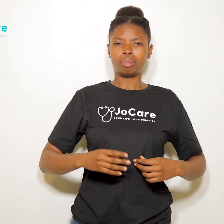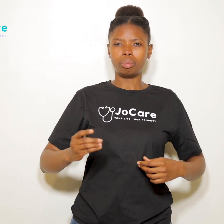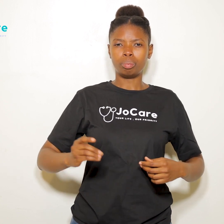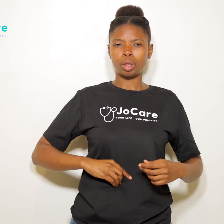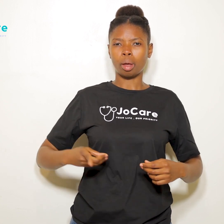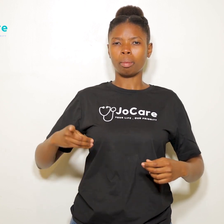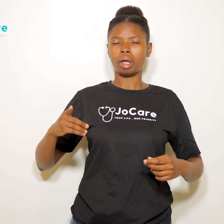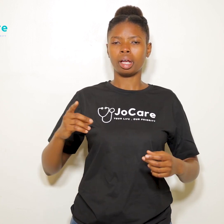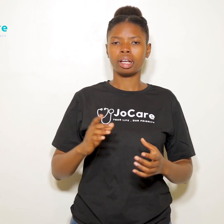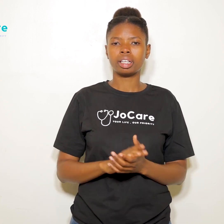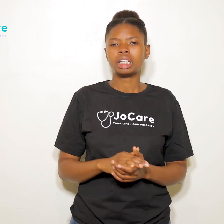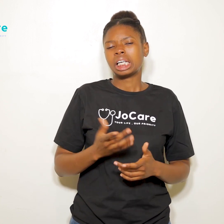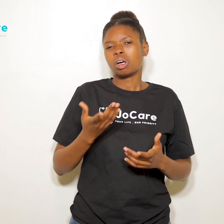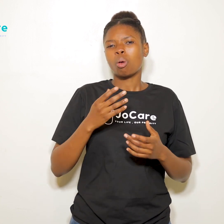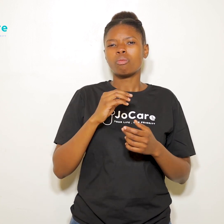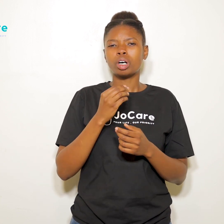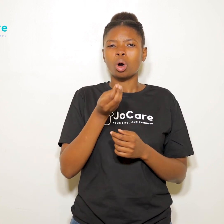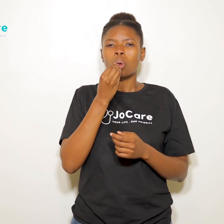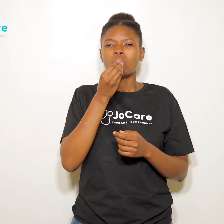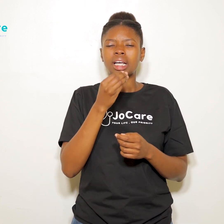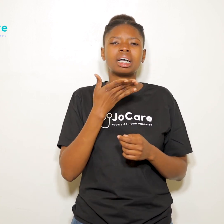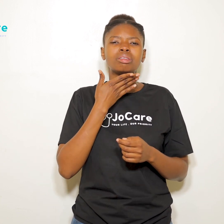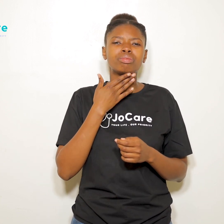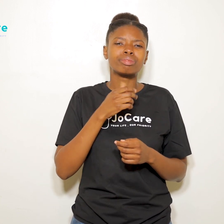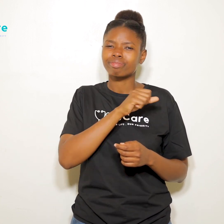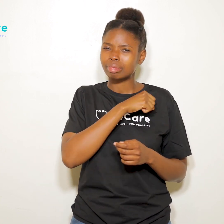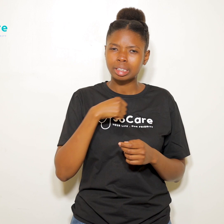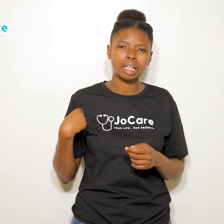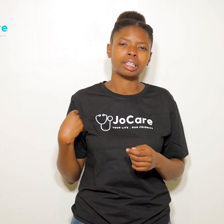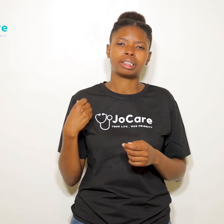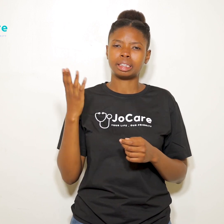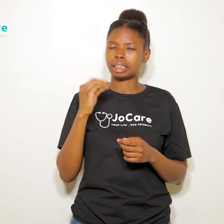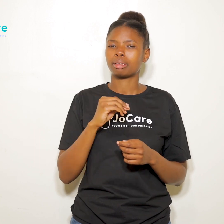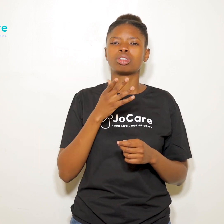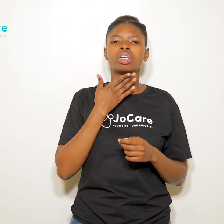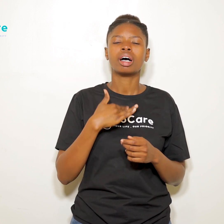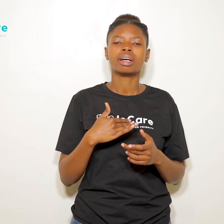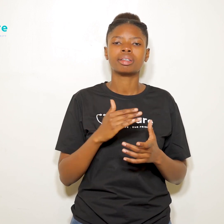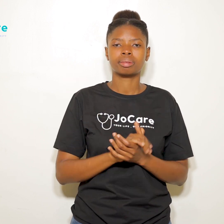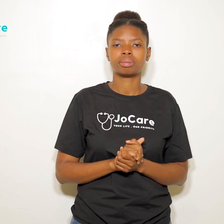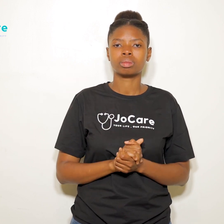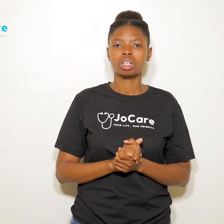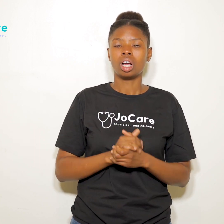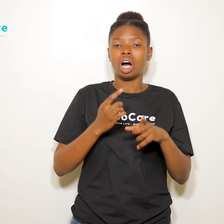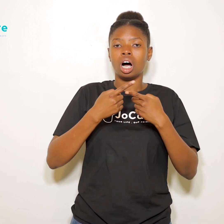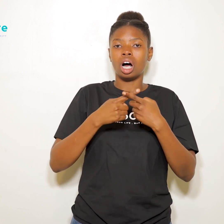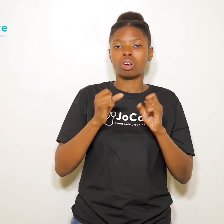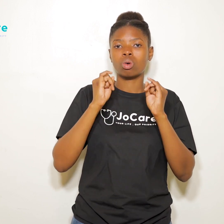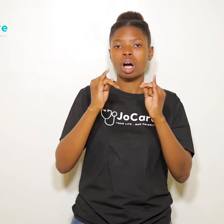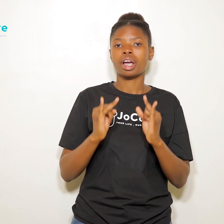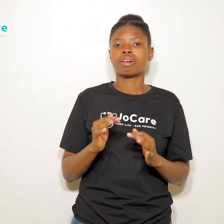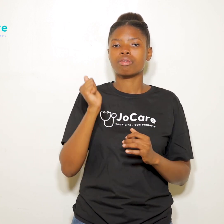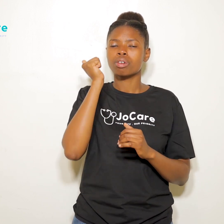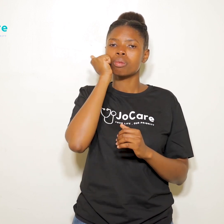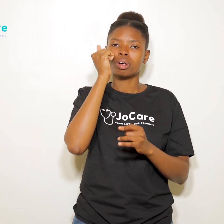wenda hari ibiryo adashaka, ibintu nk'ibyo ngibyo bikunze kubaho mu gihe umuntu ari mu mihango. Ariko ubundi imihango irangiye kugeza igihe